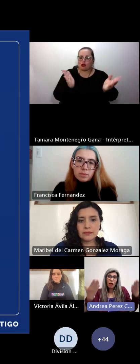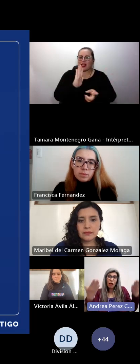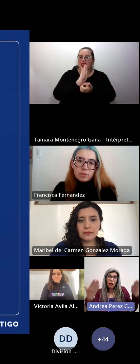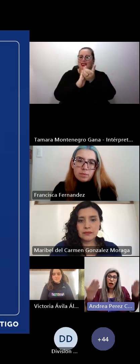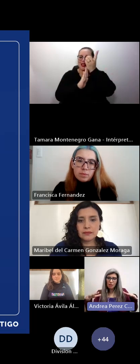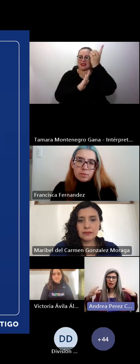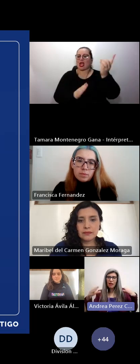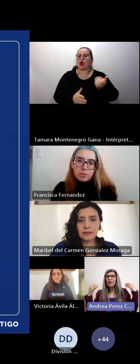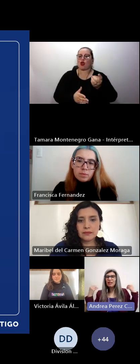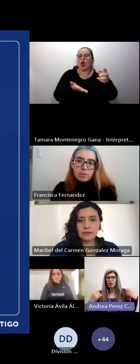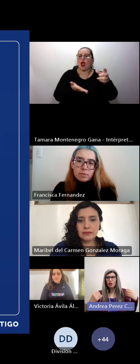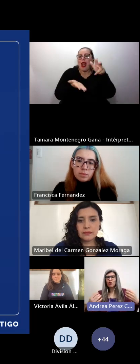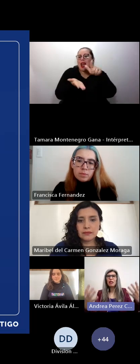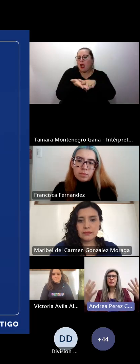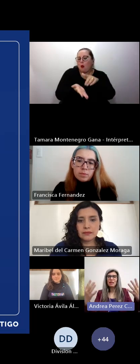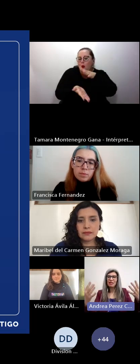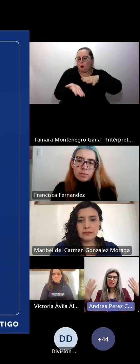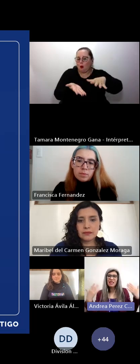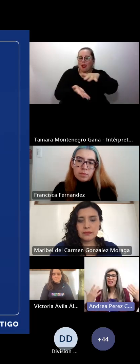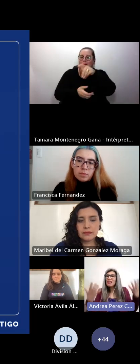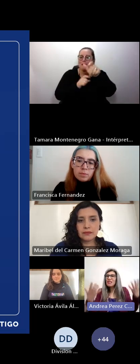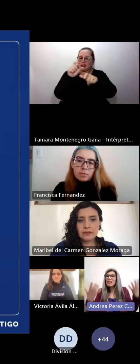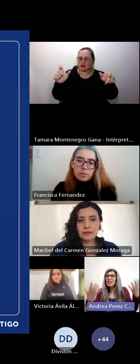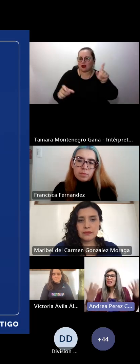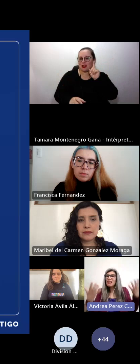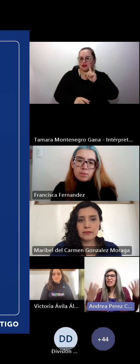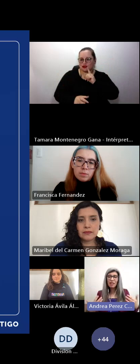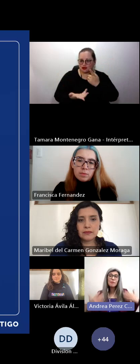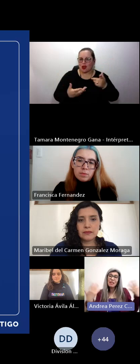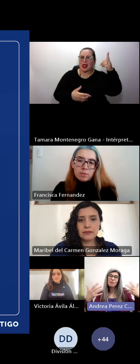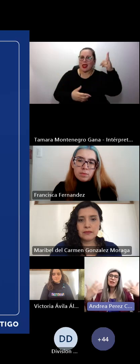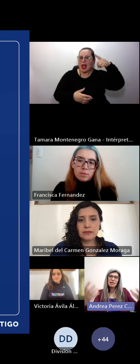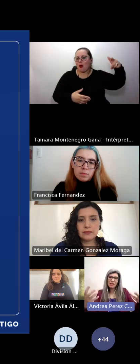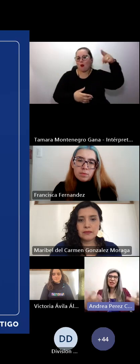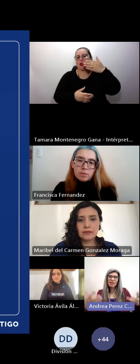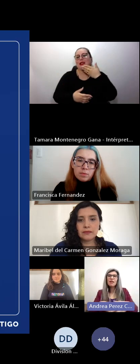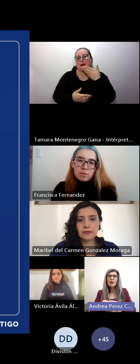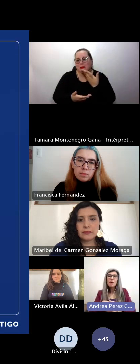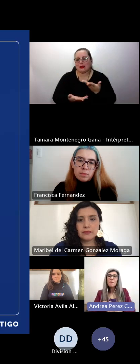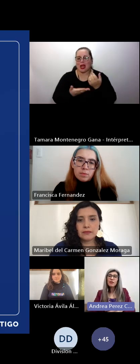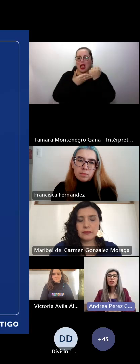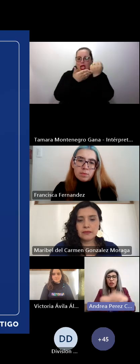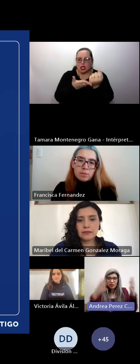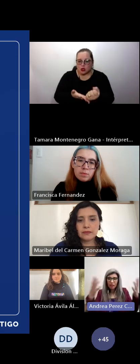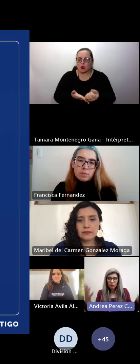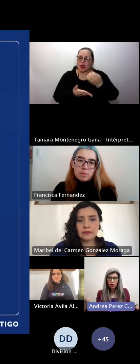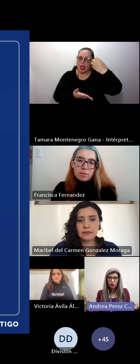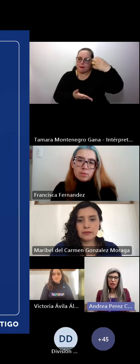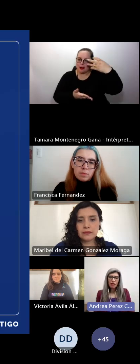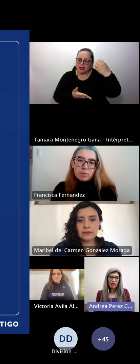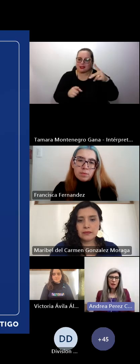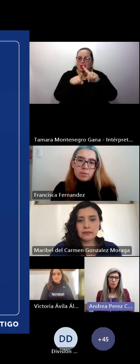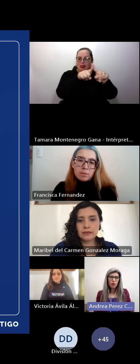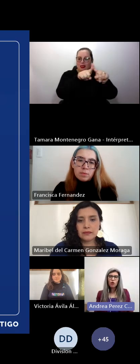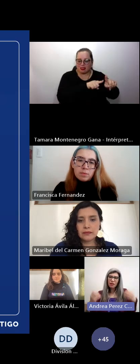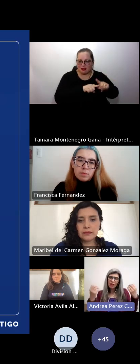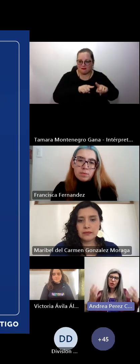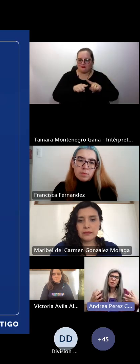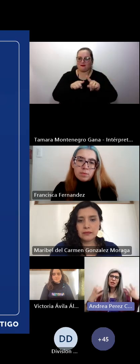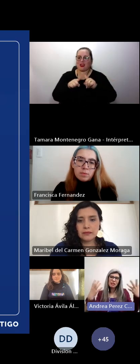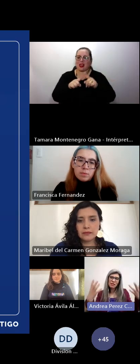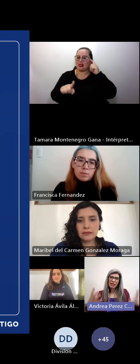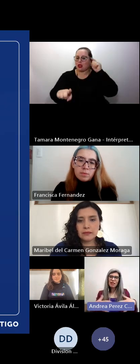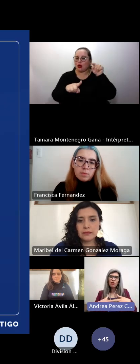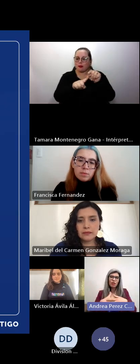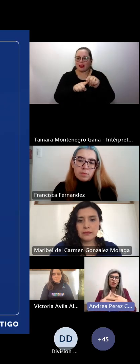que es una base para el desarrollo del aprendizaje, el desarrollo integral y para el aprendizaje de los distintos